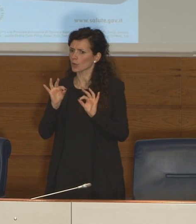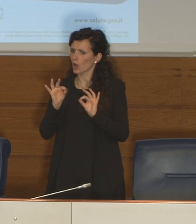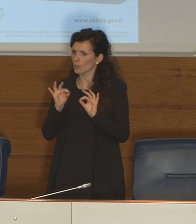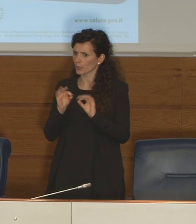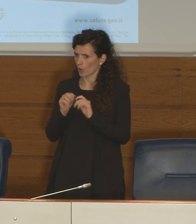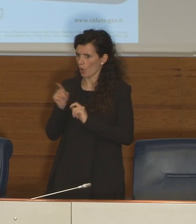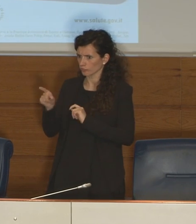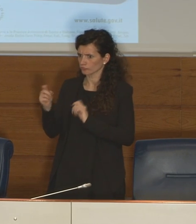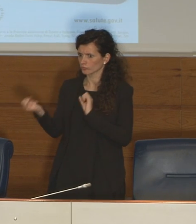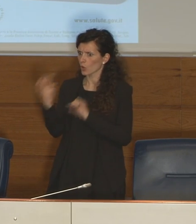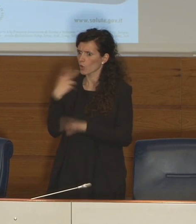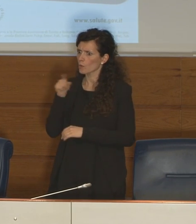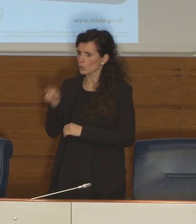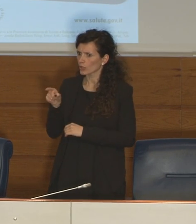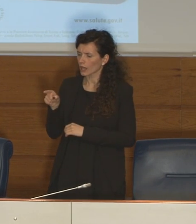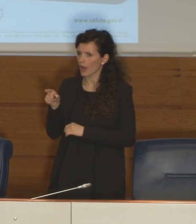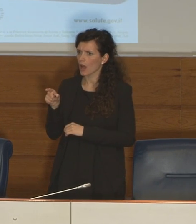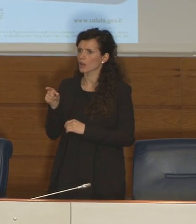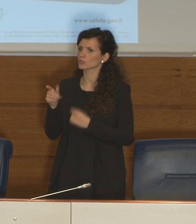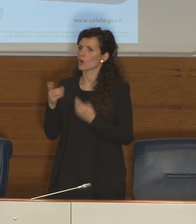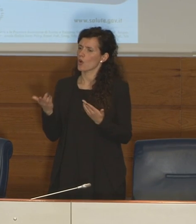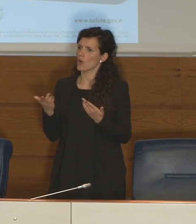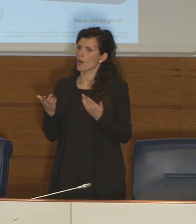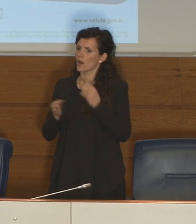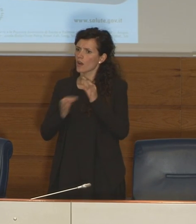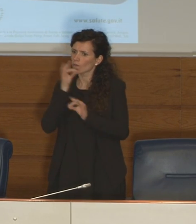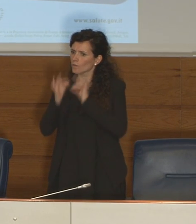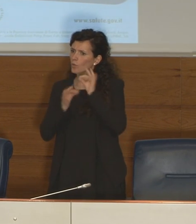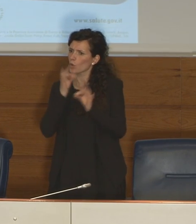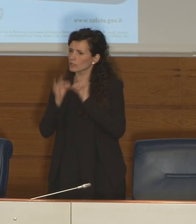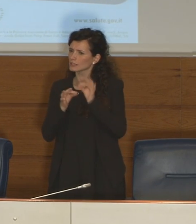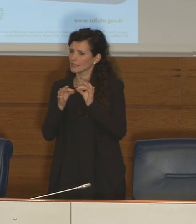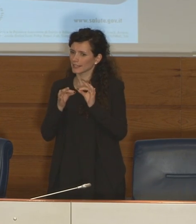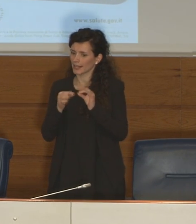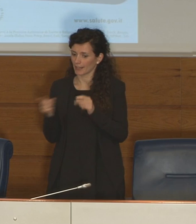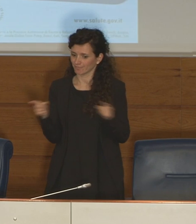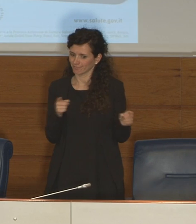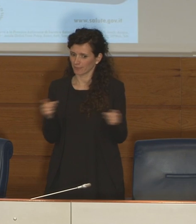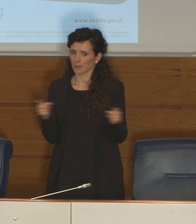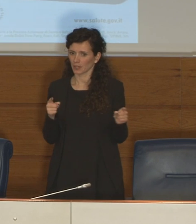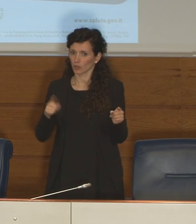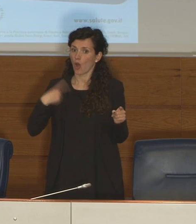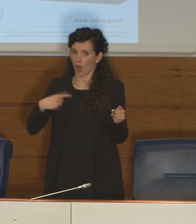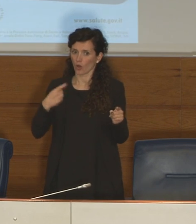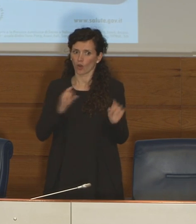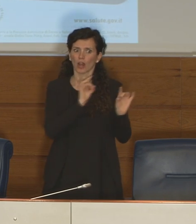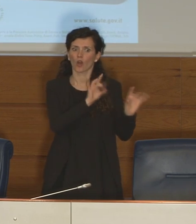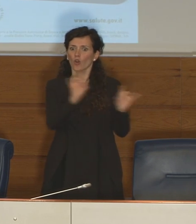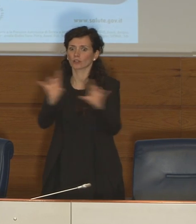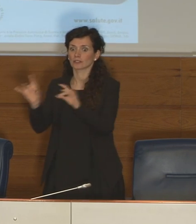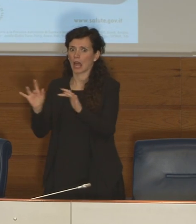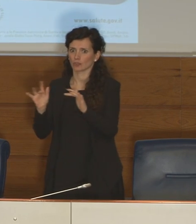questo denota che siamo ancora in una fase di contagio molto alta